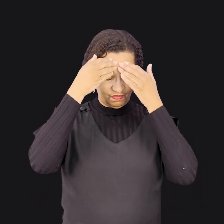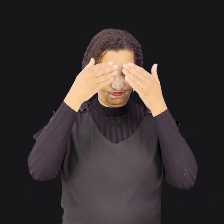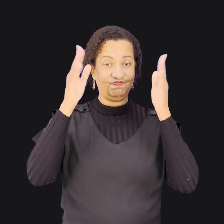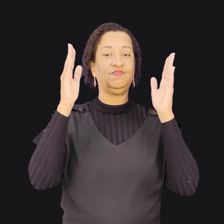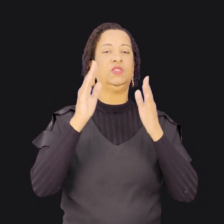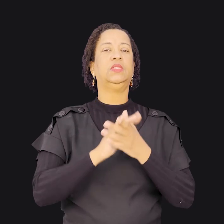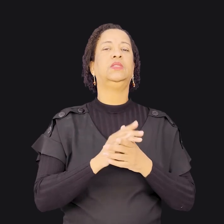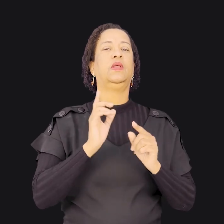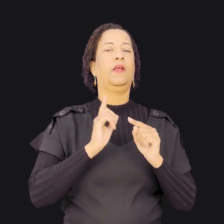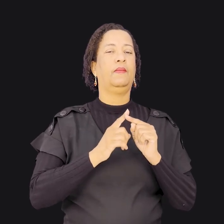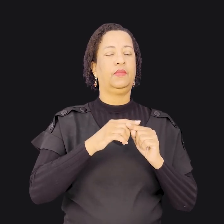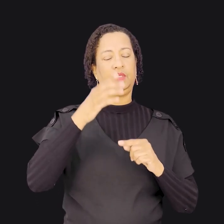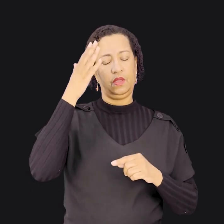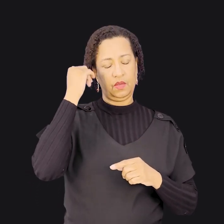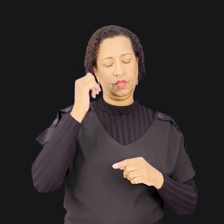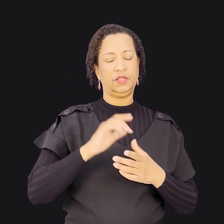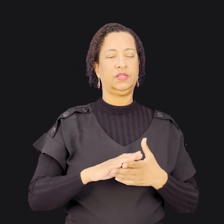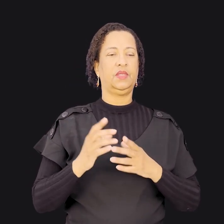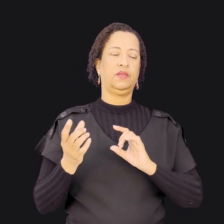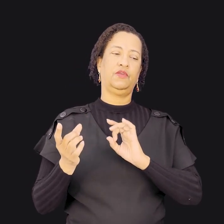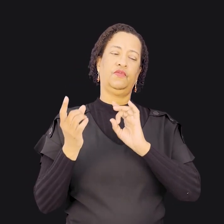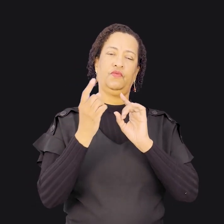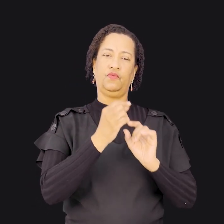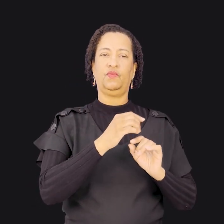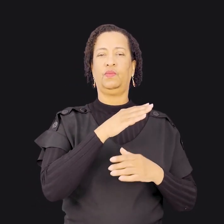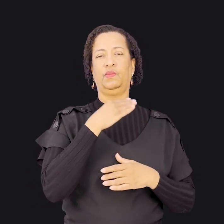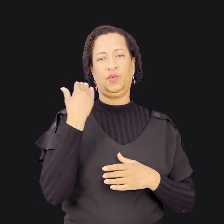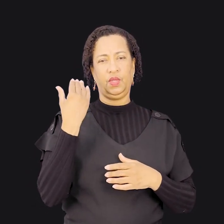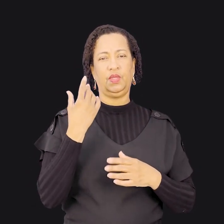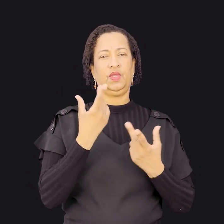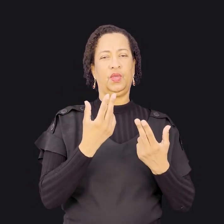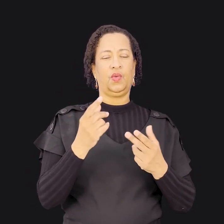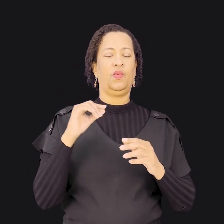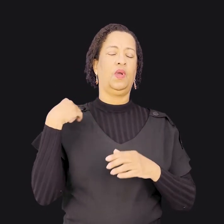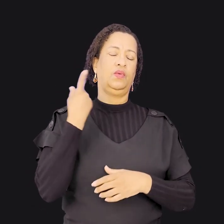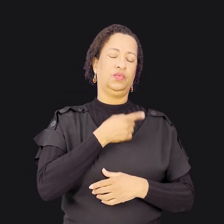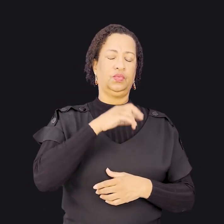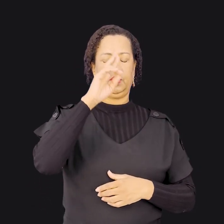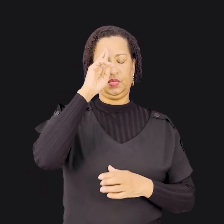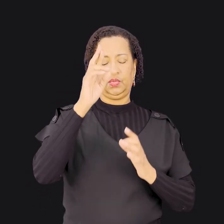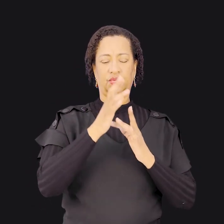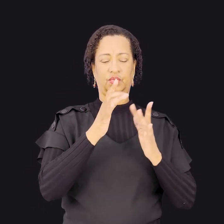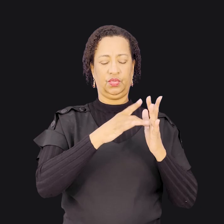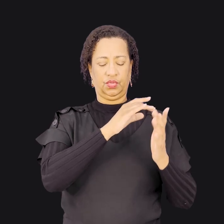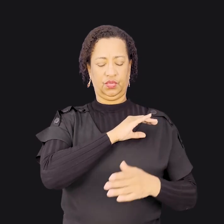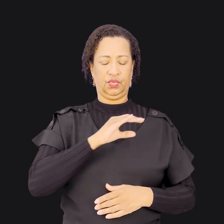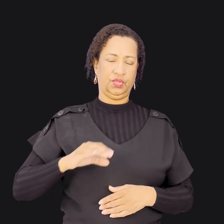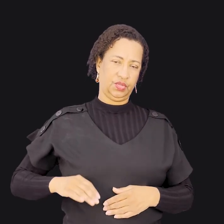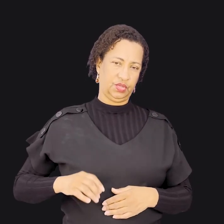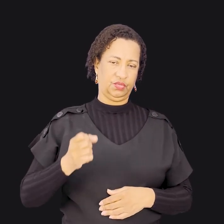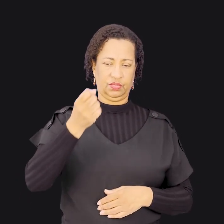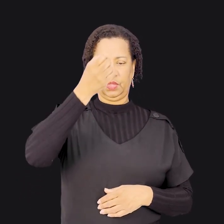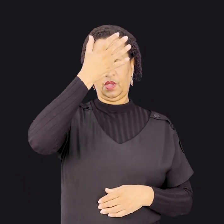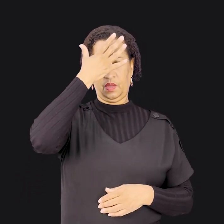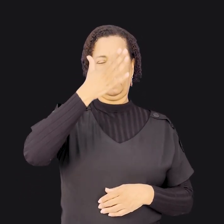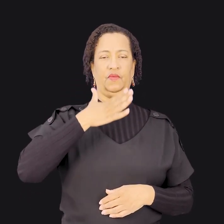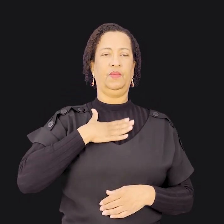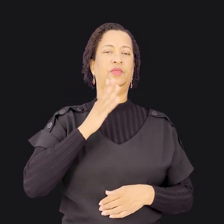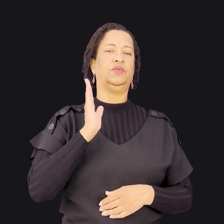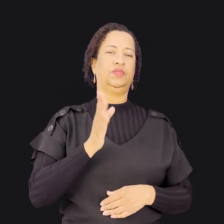vocês, porque sei que em breve deixarei este tabernáculo, como nosso Senhor Jesus Cristo já me revelou. Eu me empenharei para que